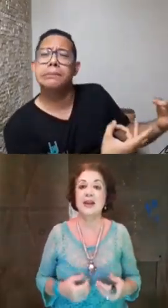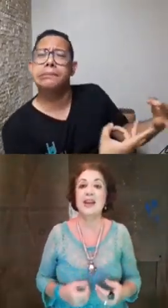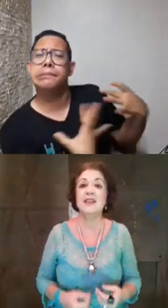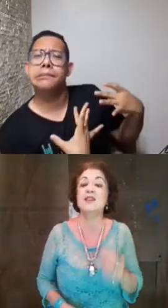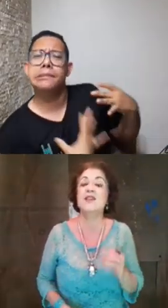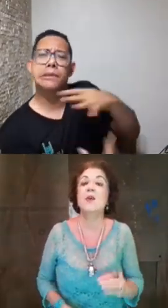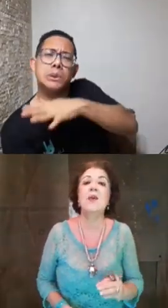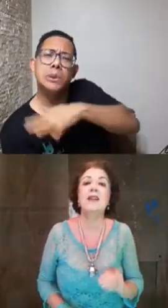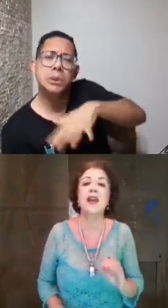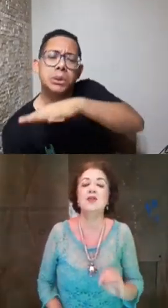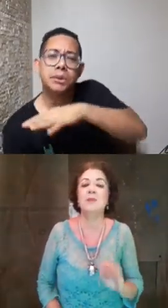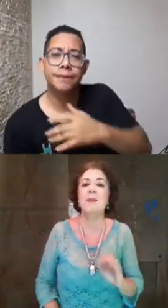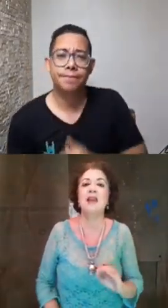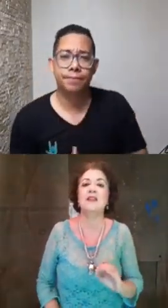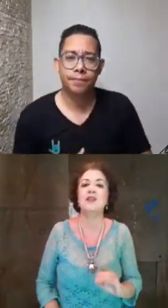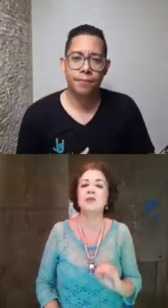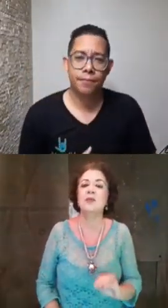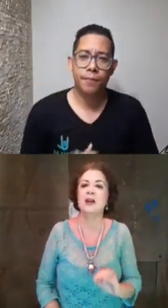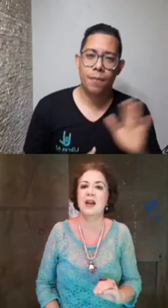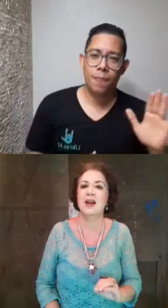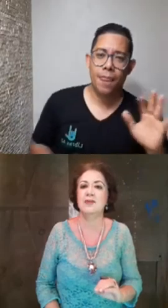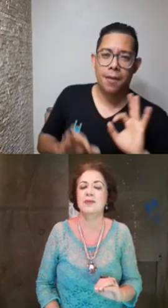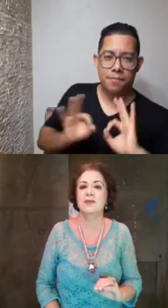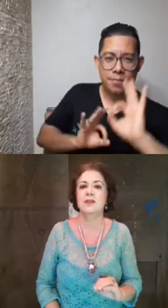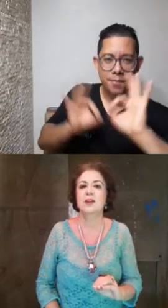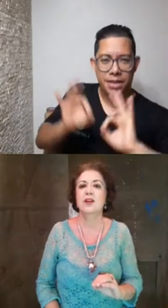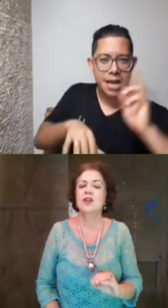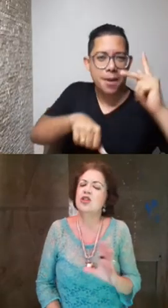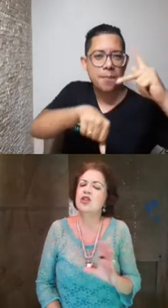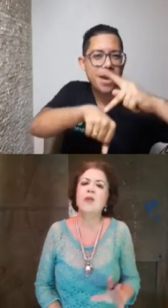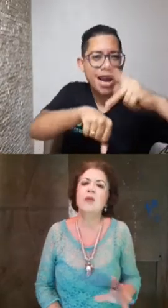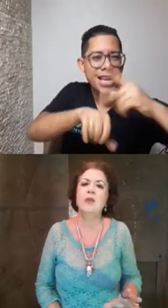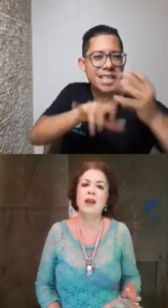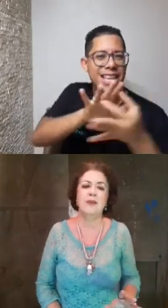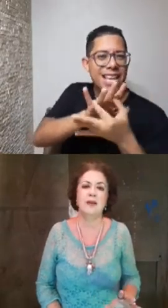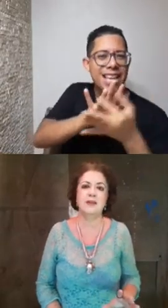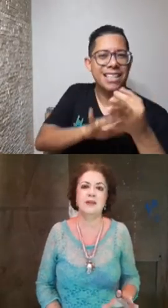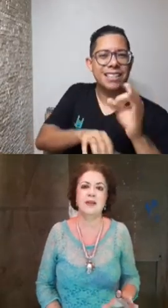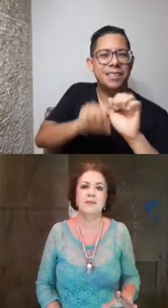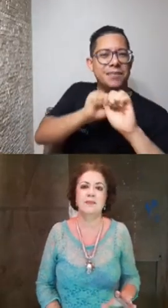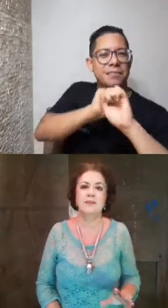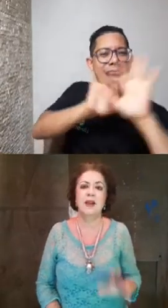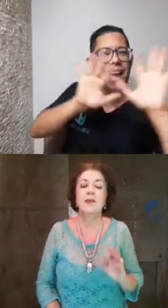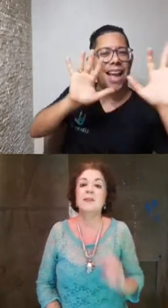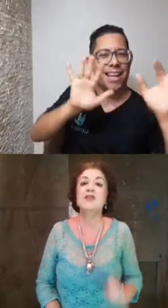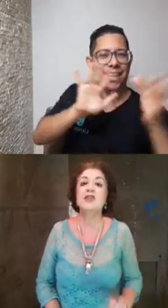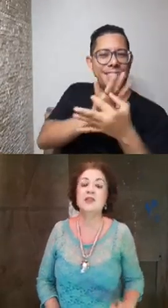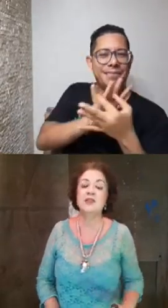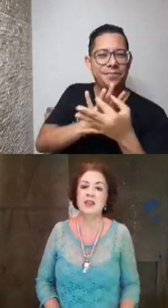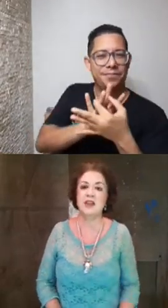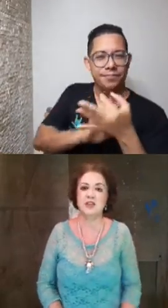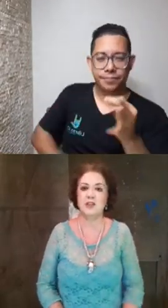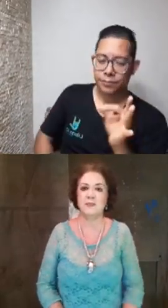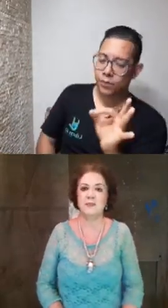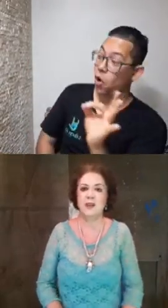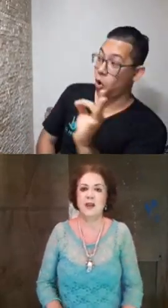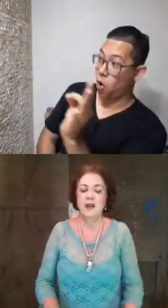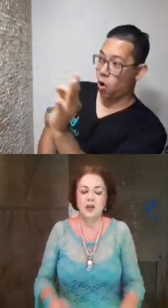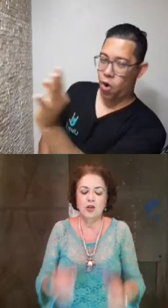para eles um anel de pedra azul claro, só como lembrança. Mas disse o